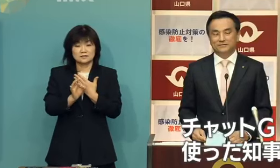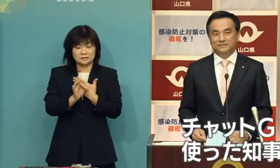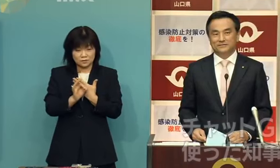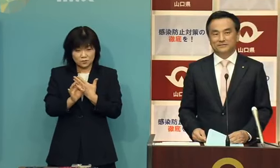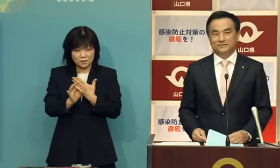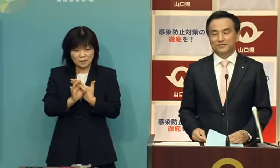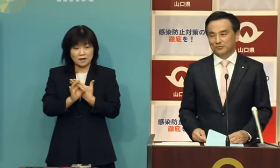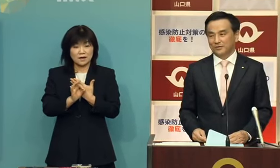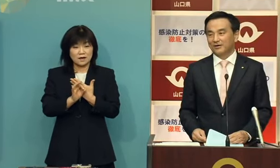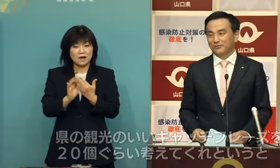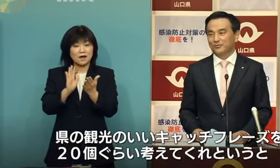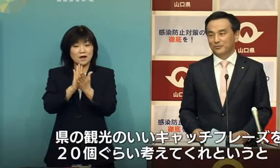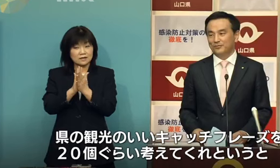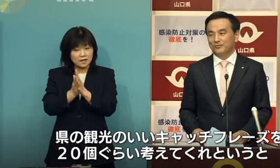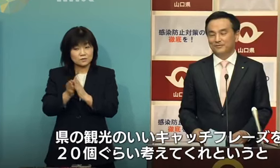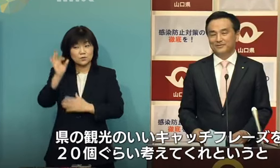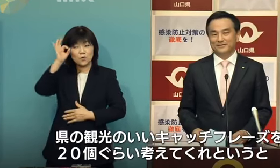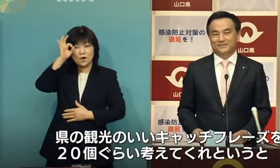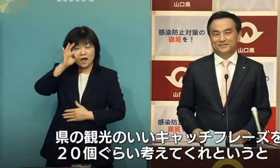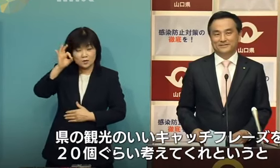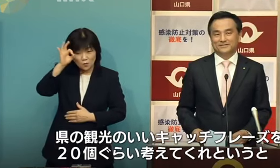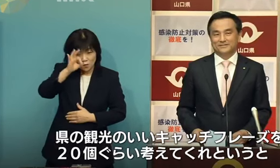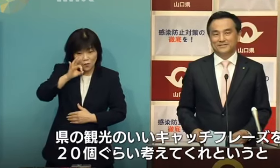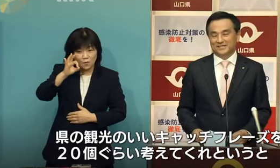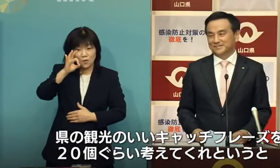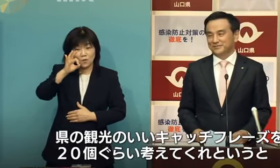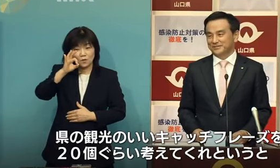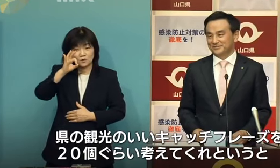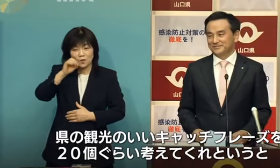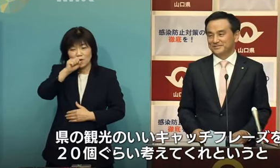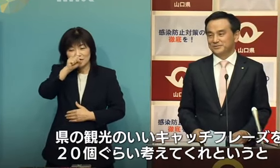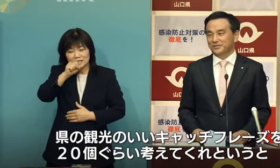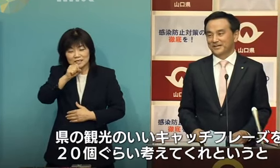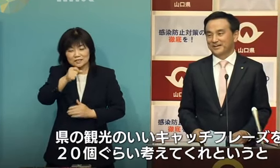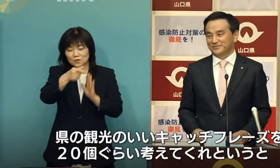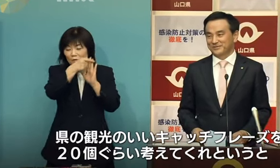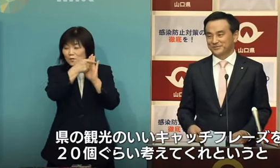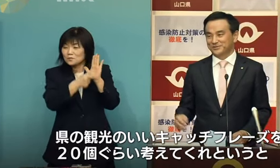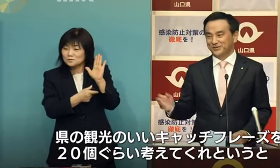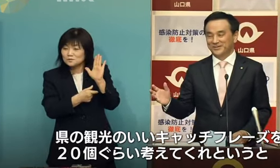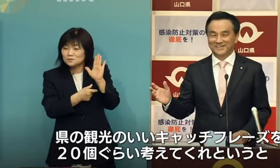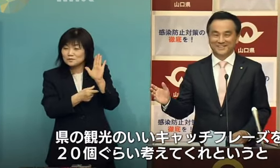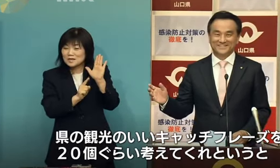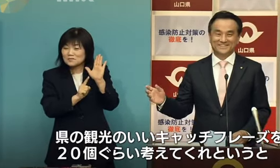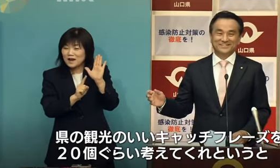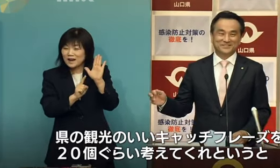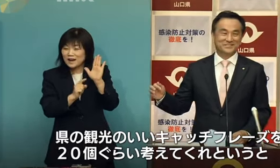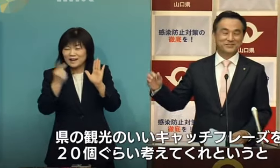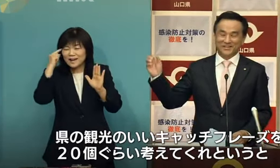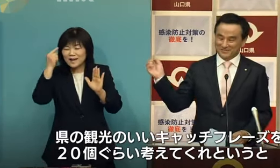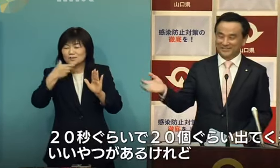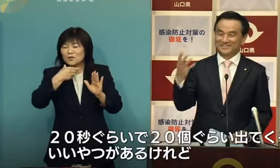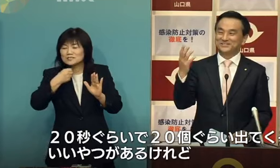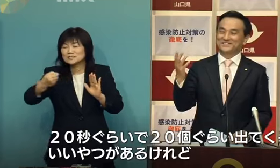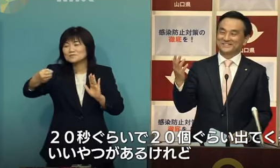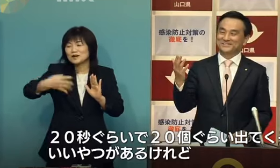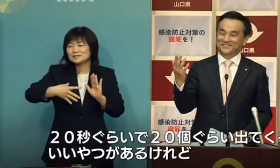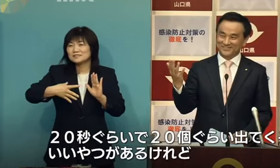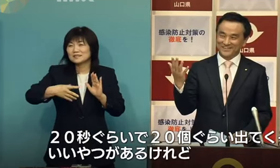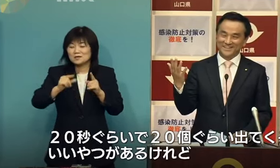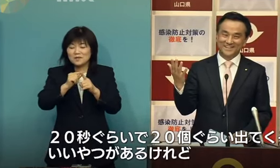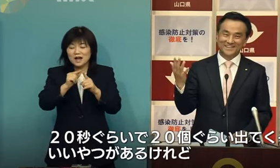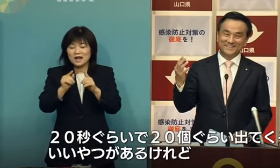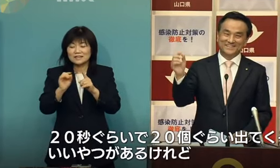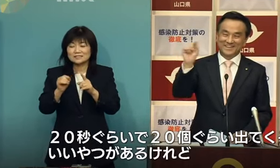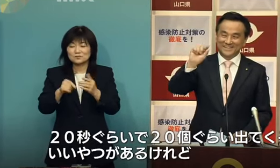は、 県の観光のいいキャッチフレーズ20個ぐらい考えてくれって言うと20秒ぐらいでパッて20個が出てくる